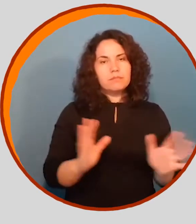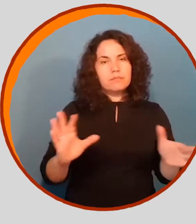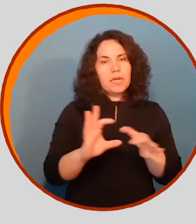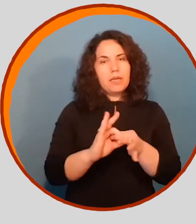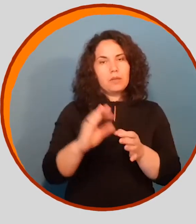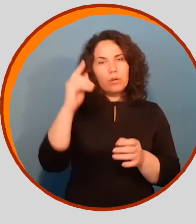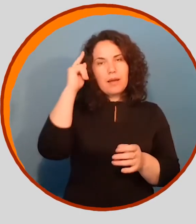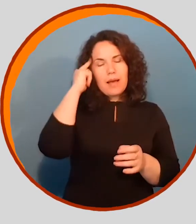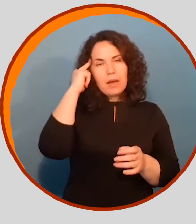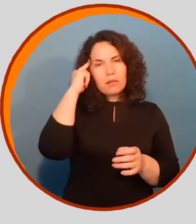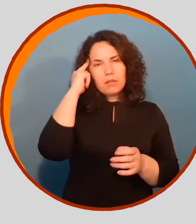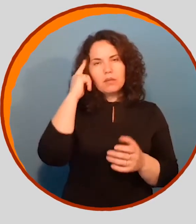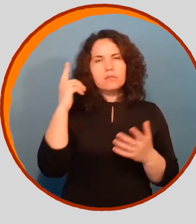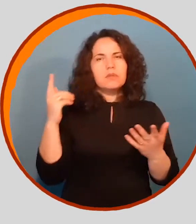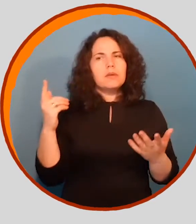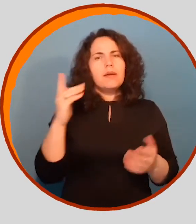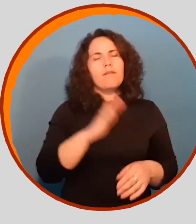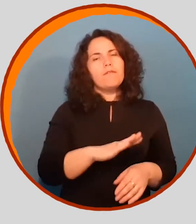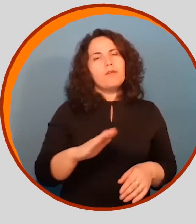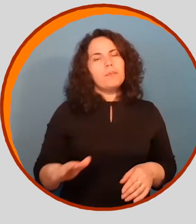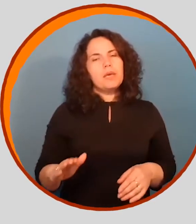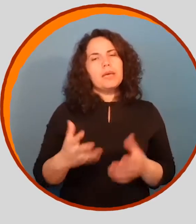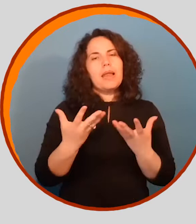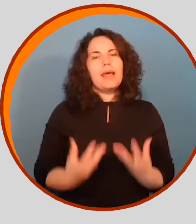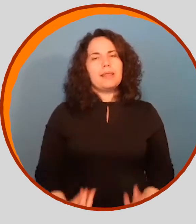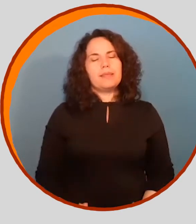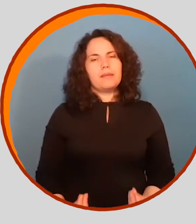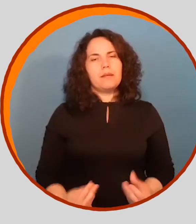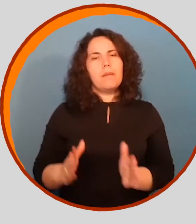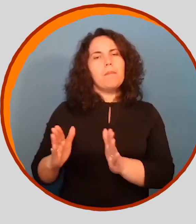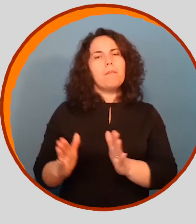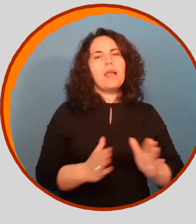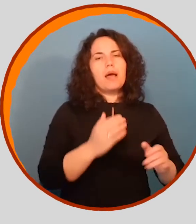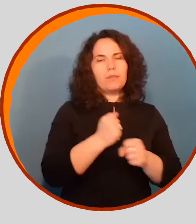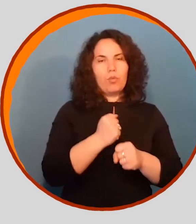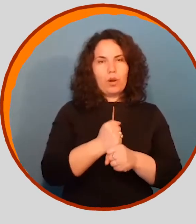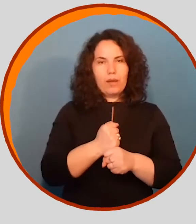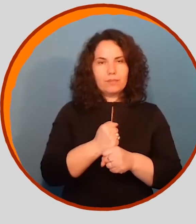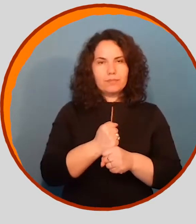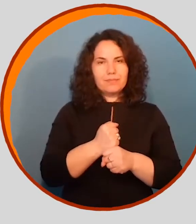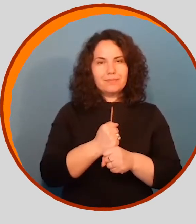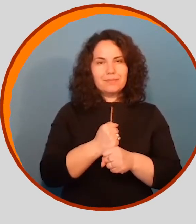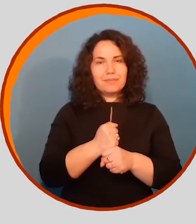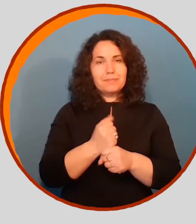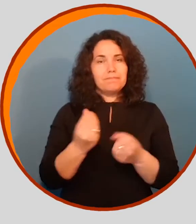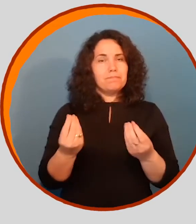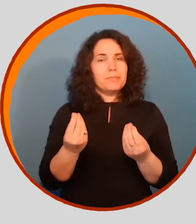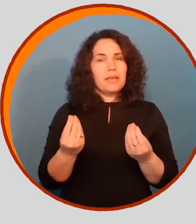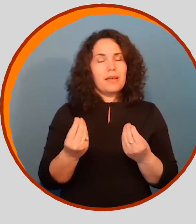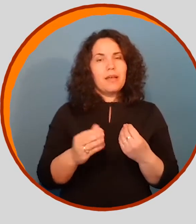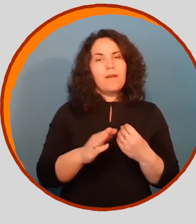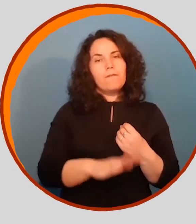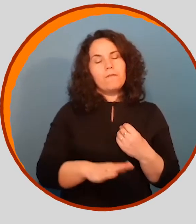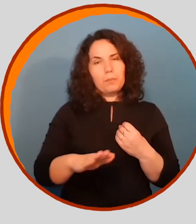ankthit, sepse ata janë shumë në gjendje të programojnë veten e tyre dhe energjinë e tyre.